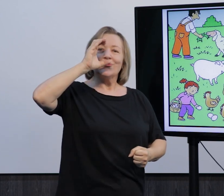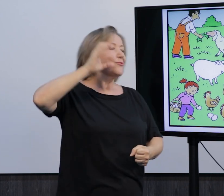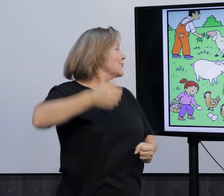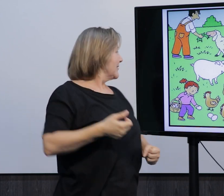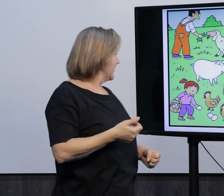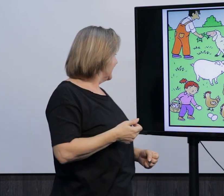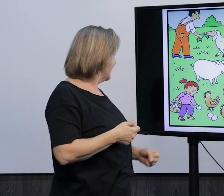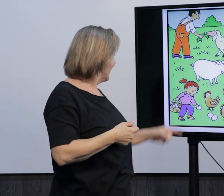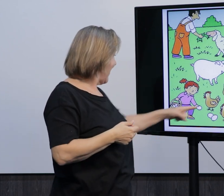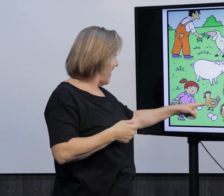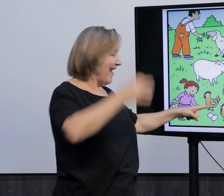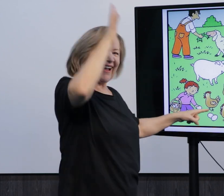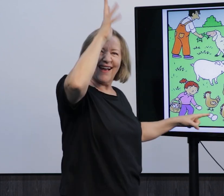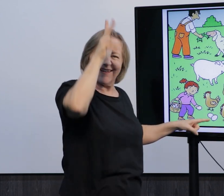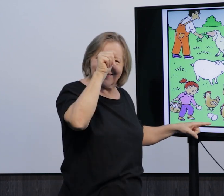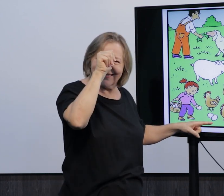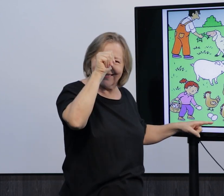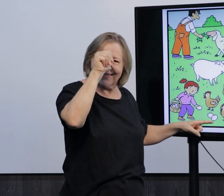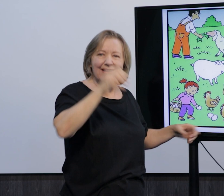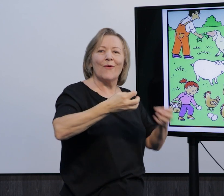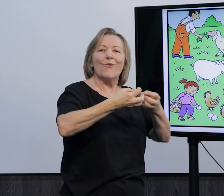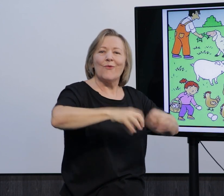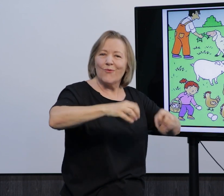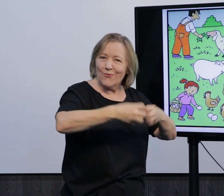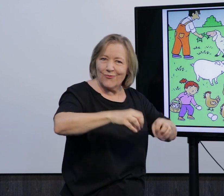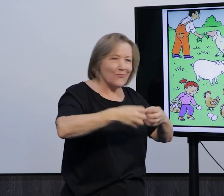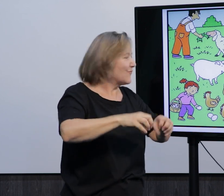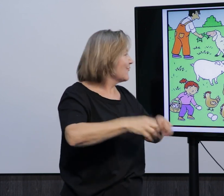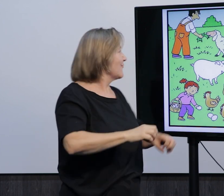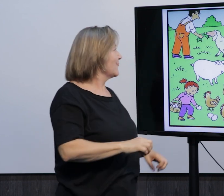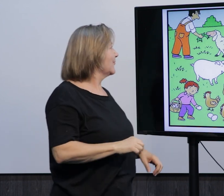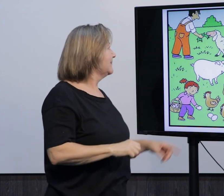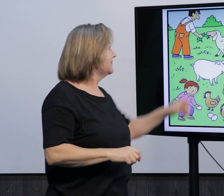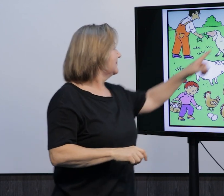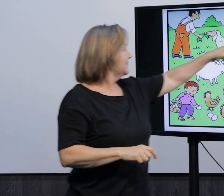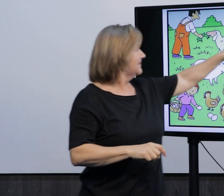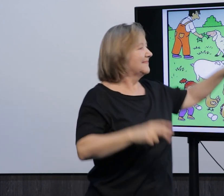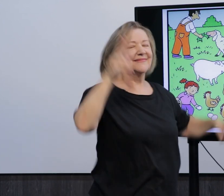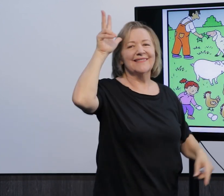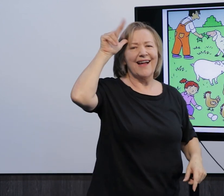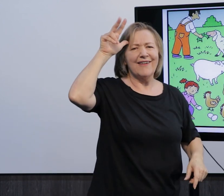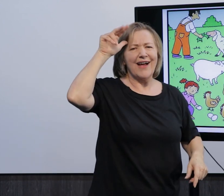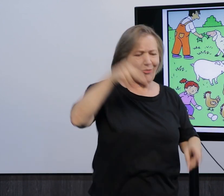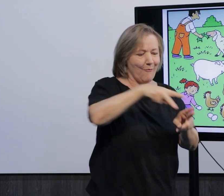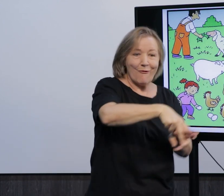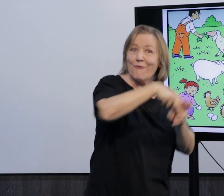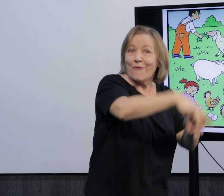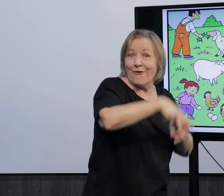da vaca para tomar, a galinha, estou pegando os ovos da galinha. E ele o cavalo,